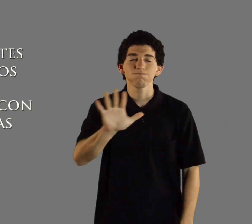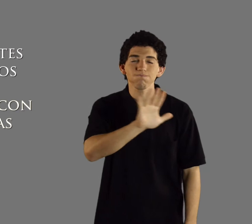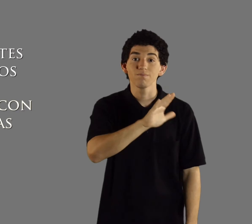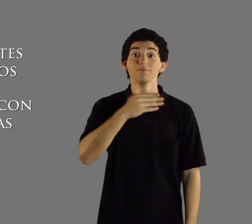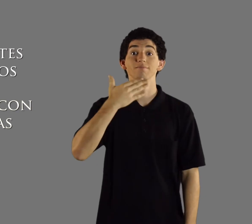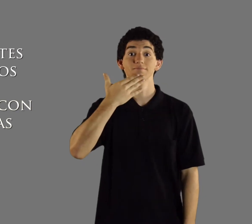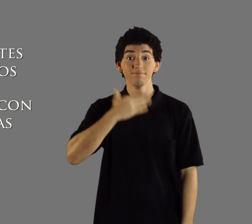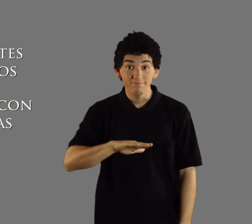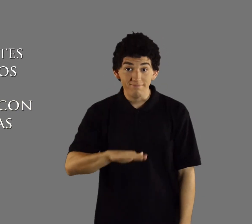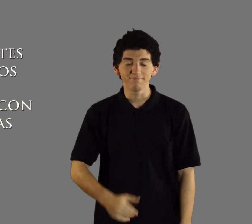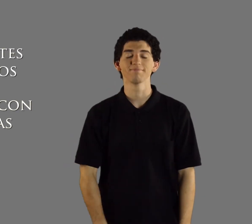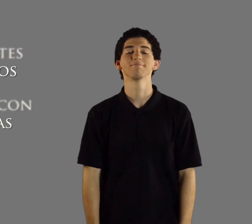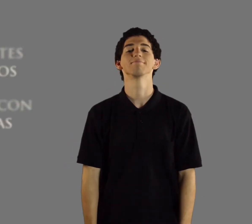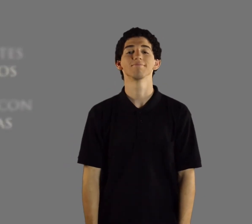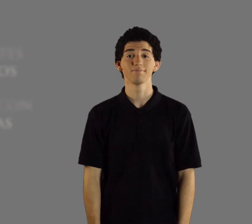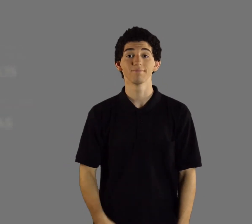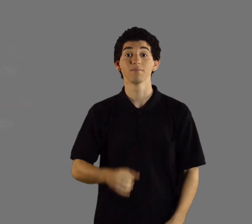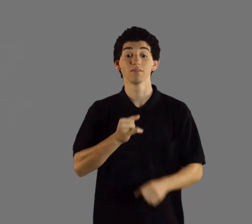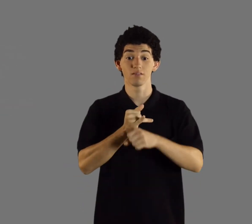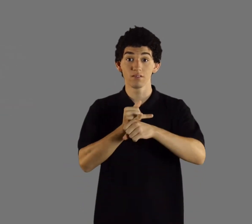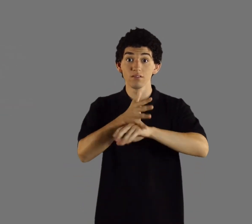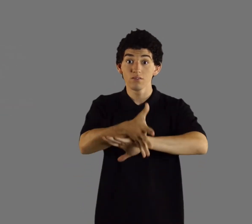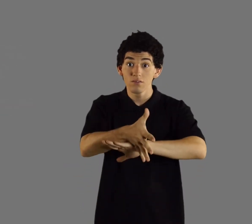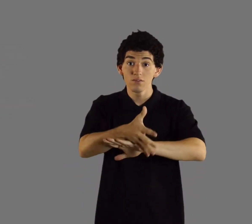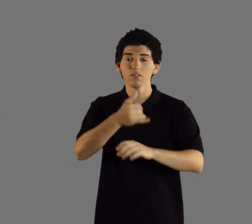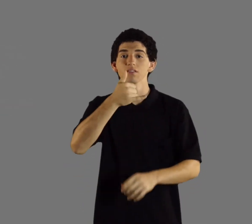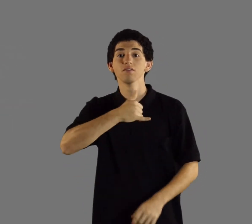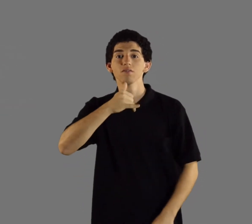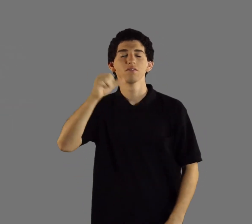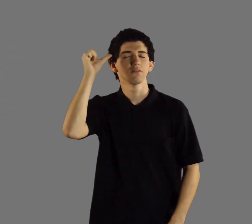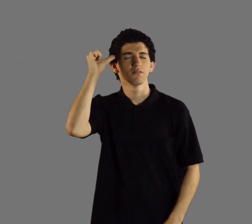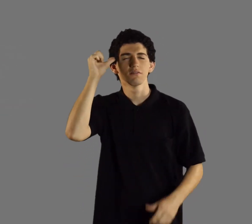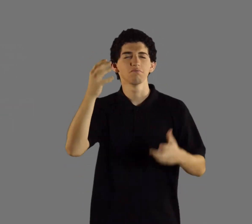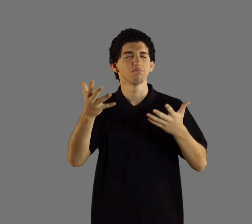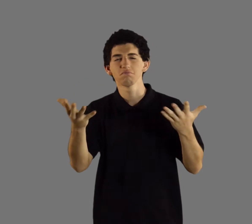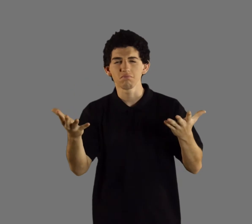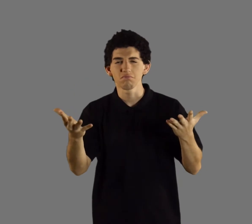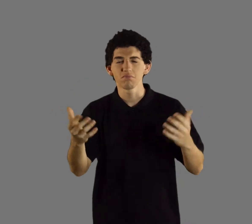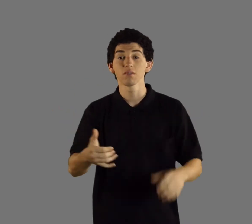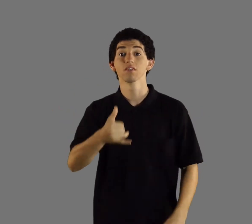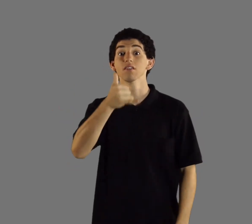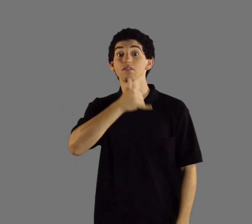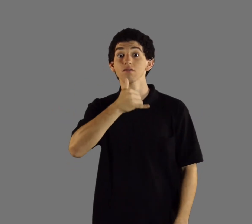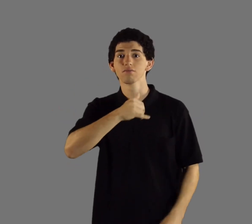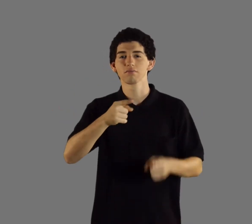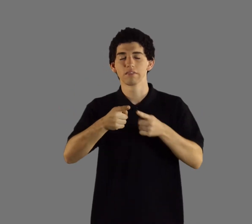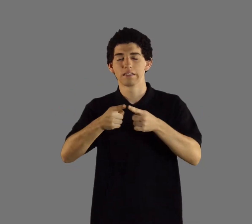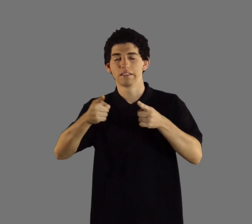puedas comprender. ¿Qué significa la introducción de la historia? ¿Qué es? La historia es larga y quizás la comprendas más o